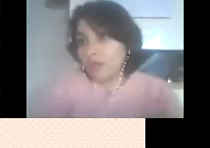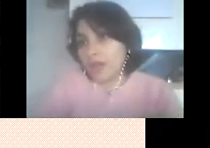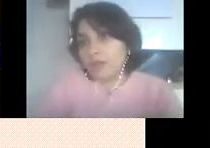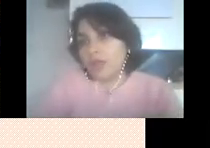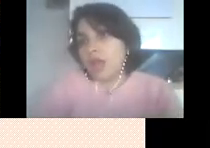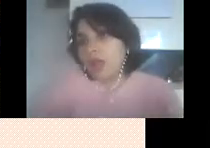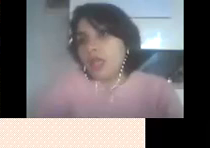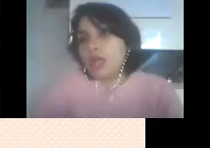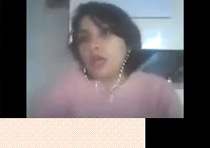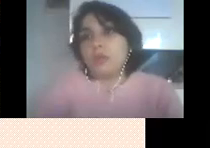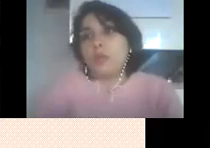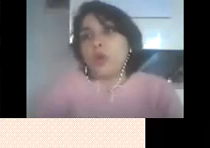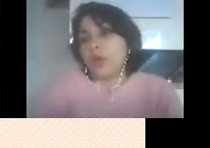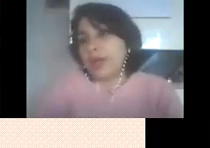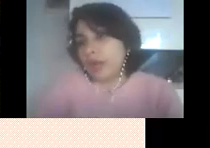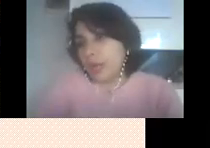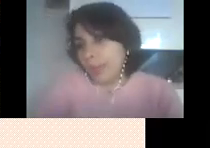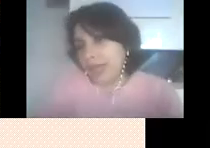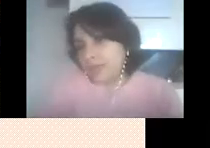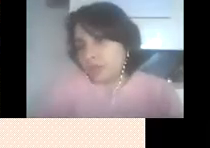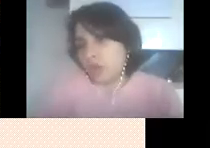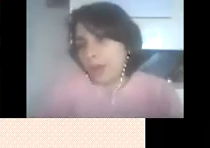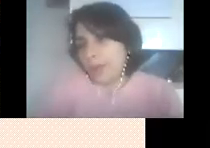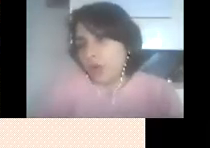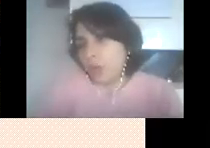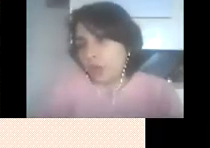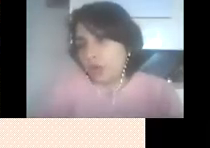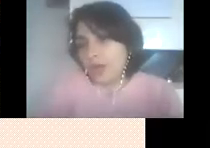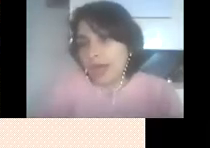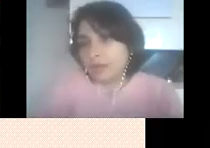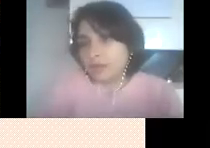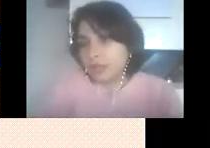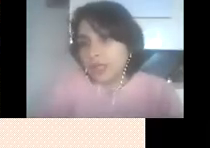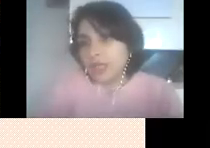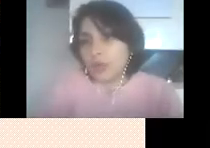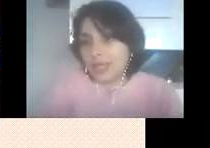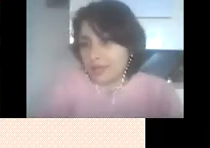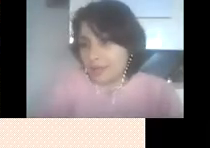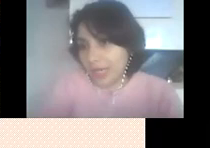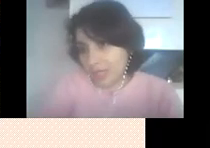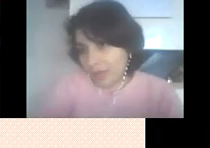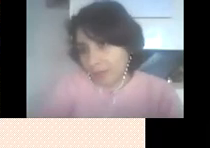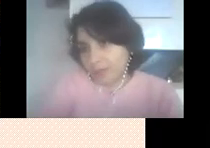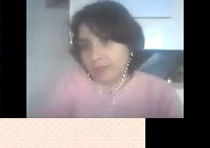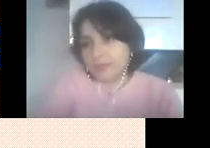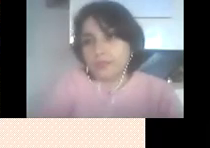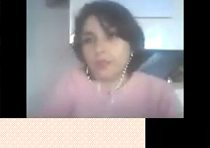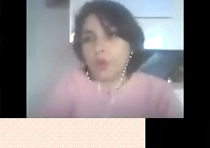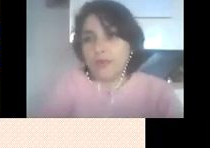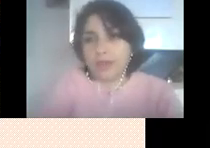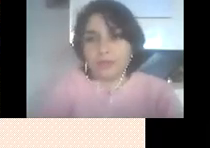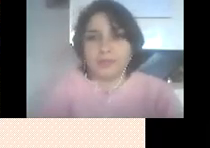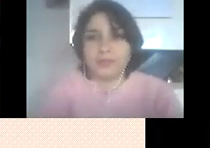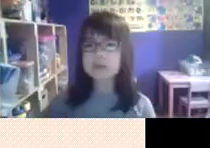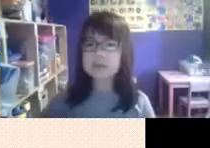pueda doblar. Lo mismo ocurre con el papel, ¿cierto? Yo al papel lo puedo doblar porque es flexible.